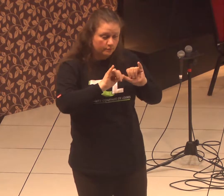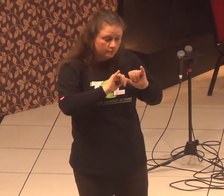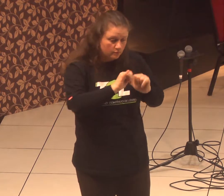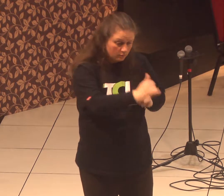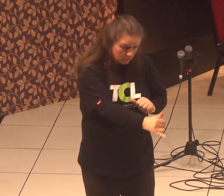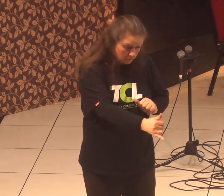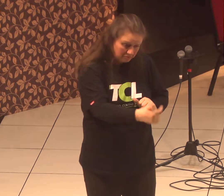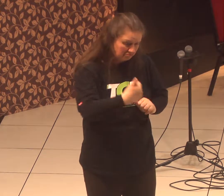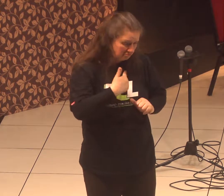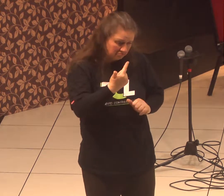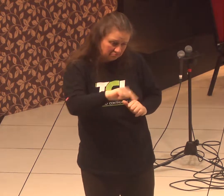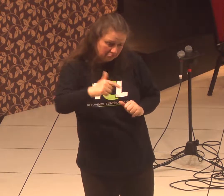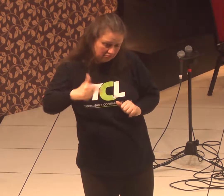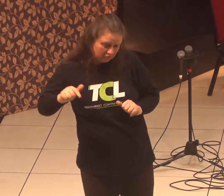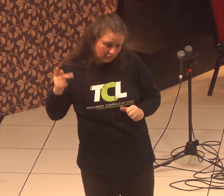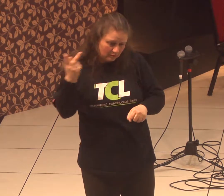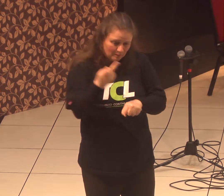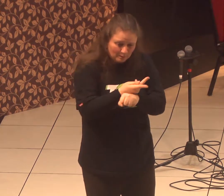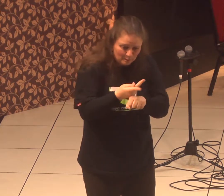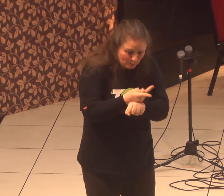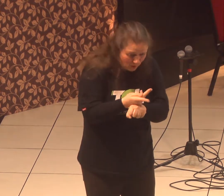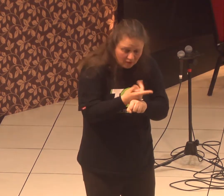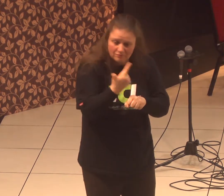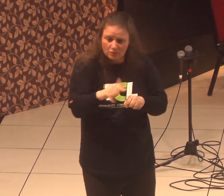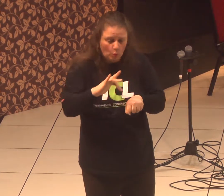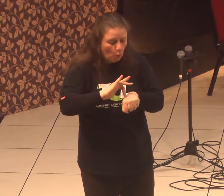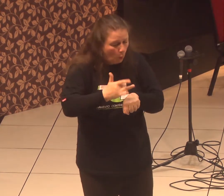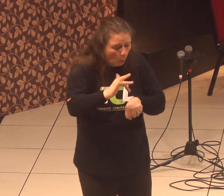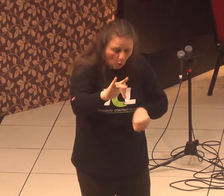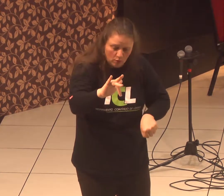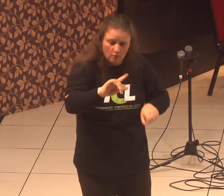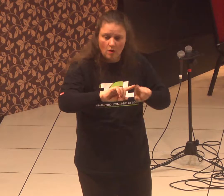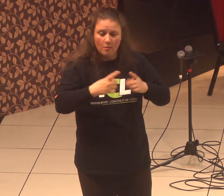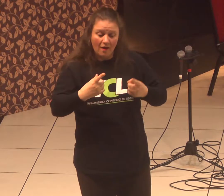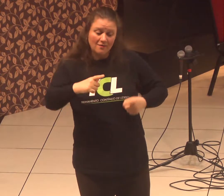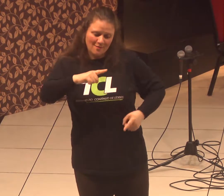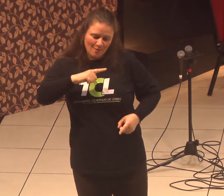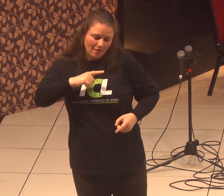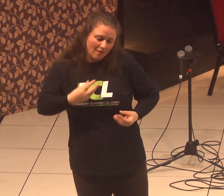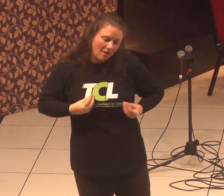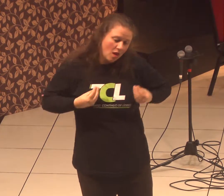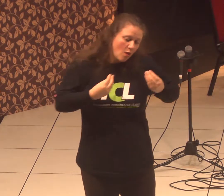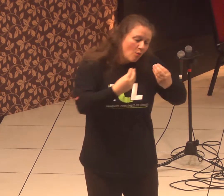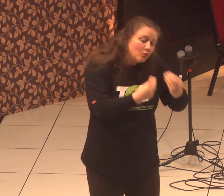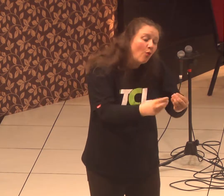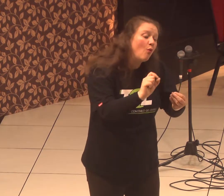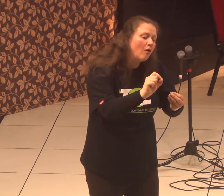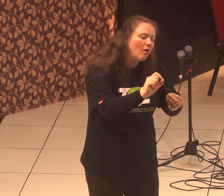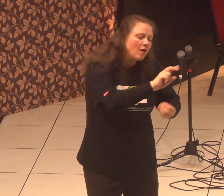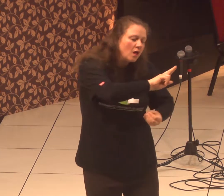tenho prata nem ouro, mas o que tenho, isso lhe dou. Em nome de Jesus Cristo,